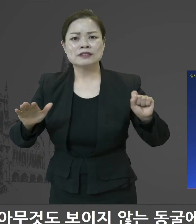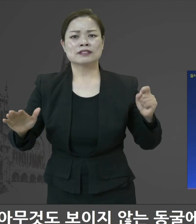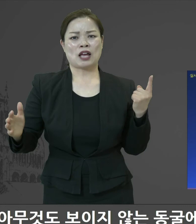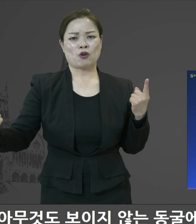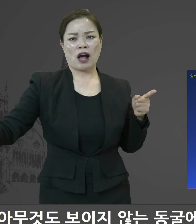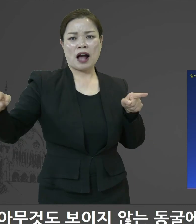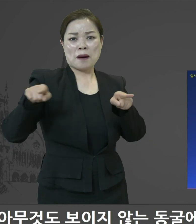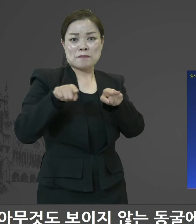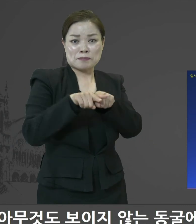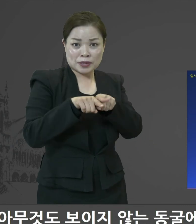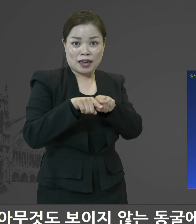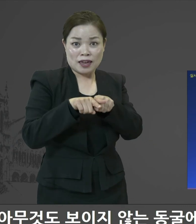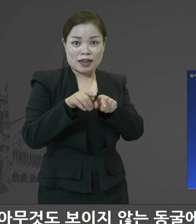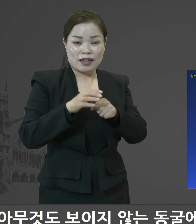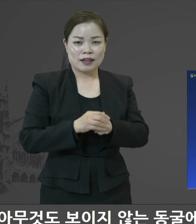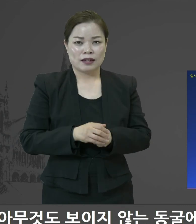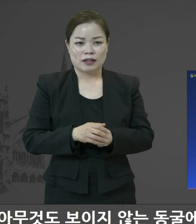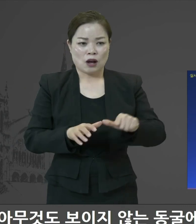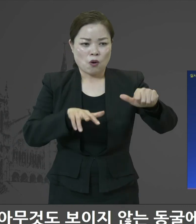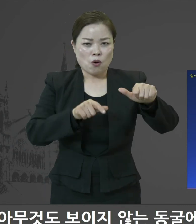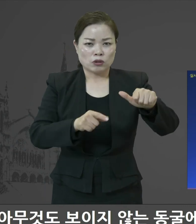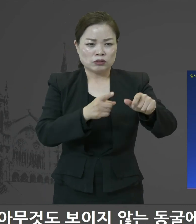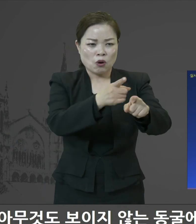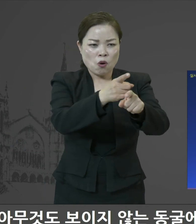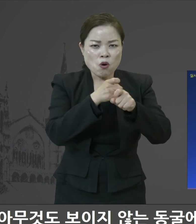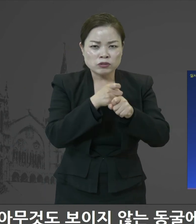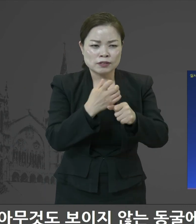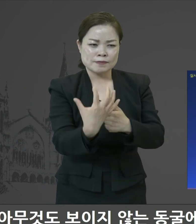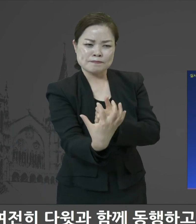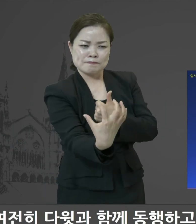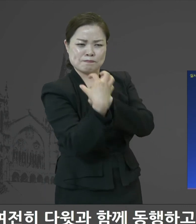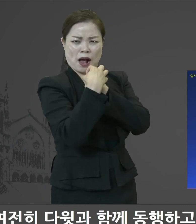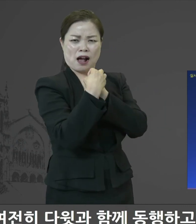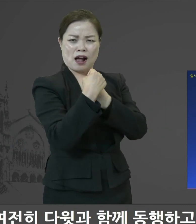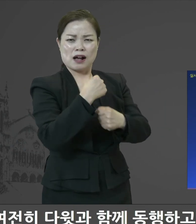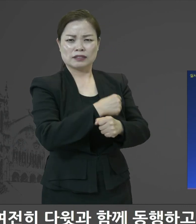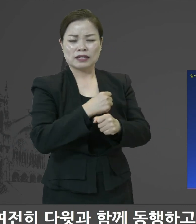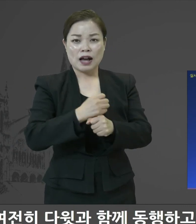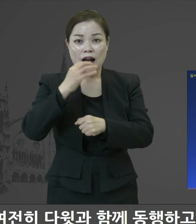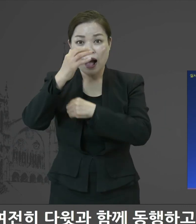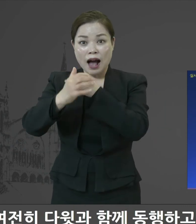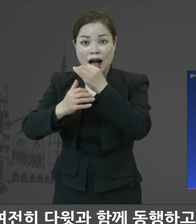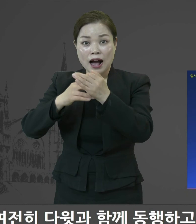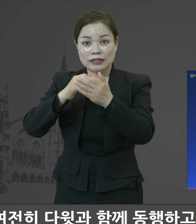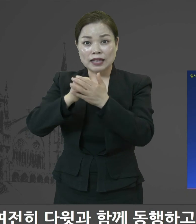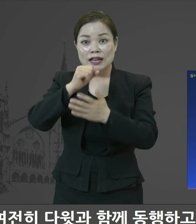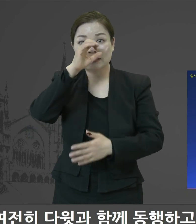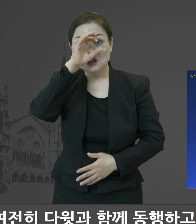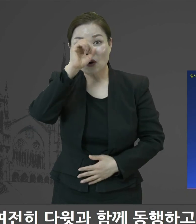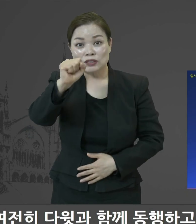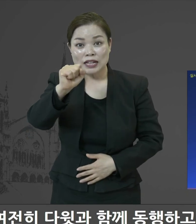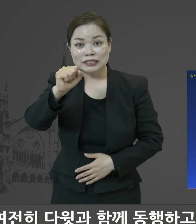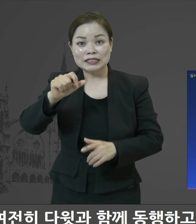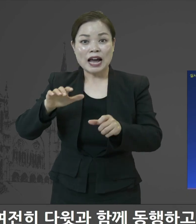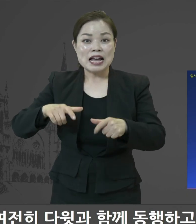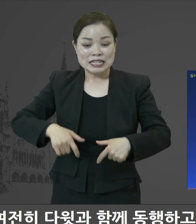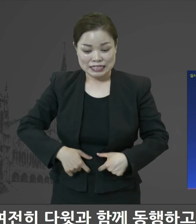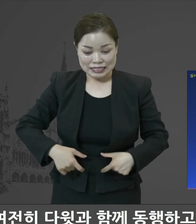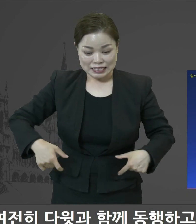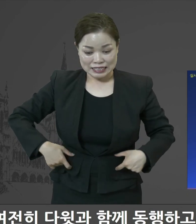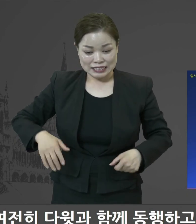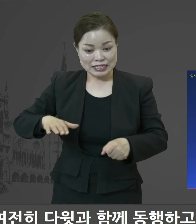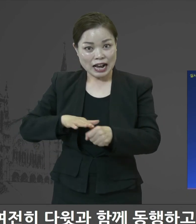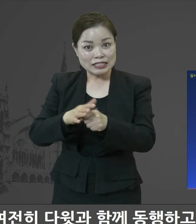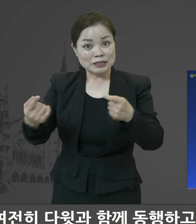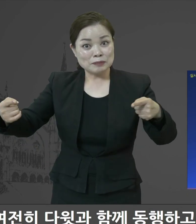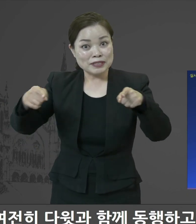있습니다. 5절에서 원수들이 집어삼키려고 하는 그 순간에도 하나님의 선하심과 인자하심이 함께 하고 있습니다. 여러분들의